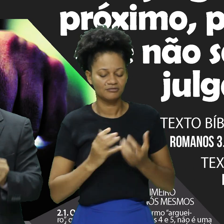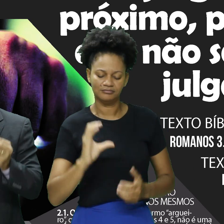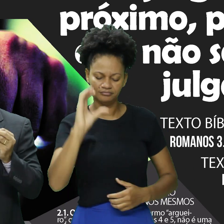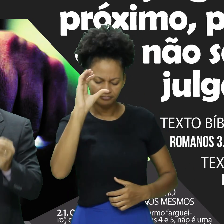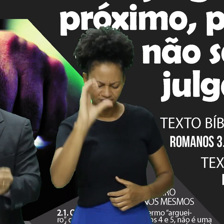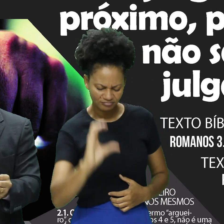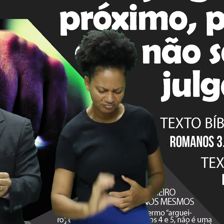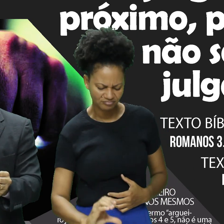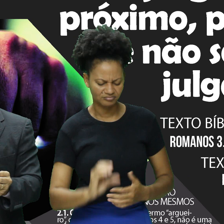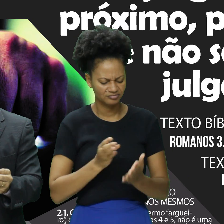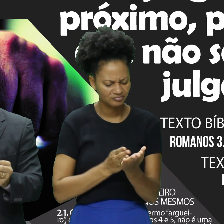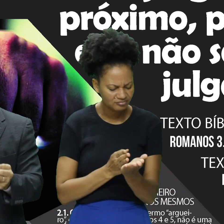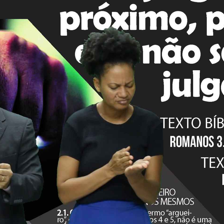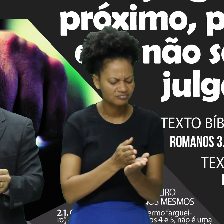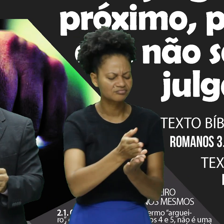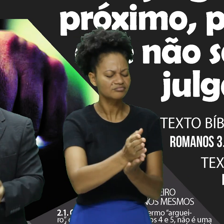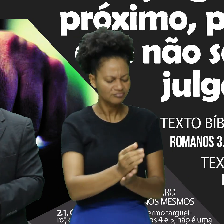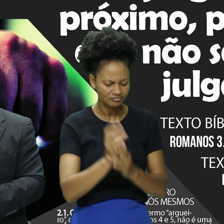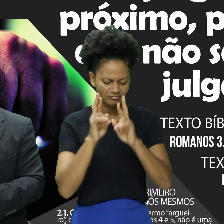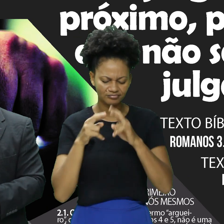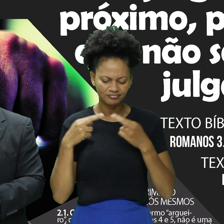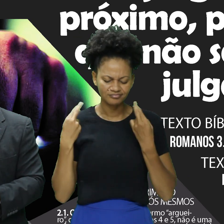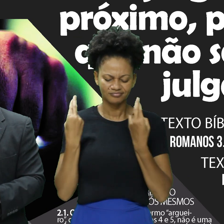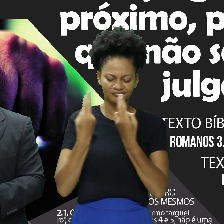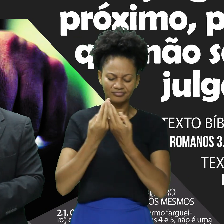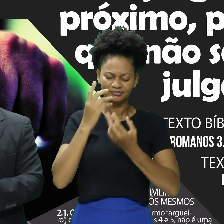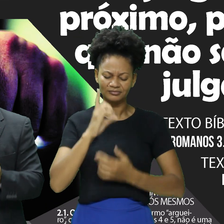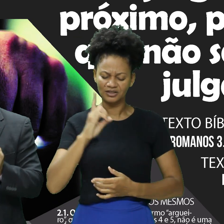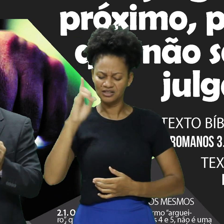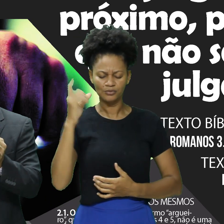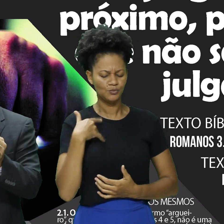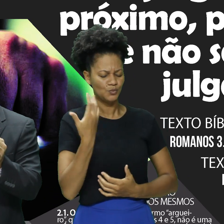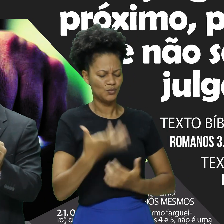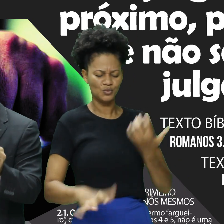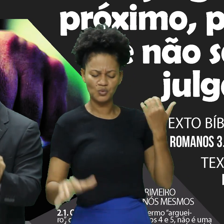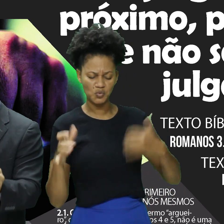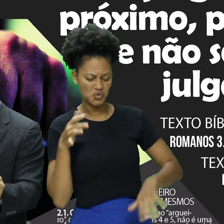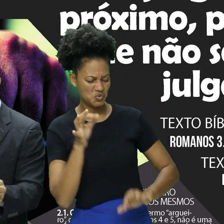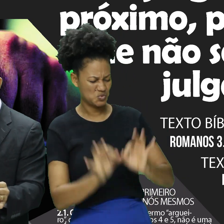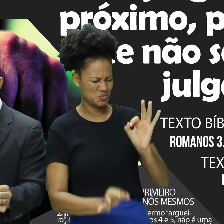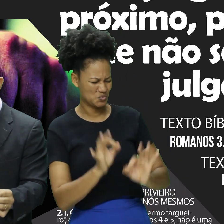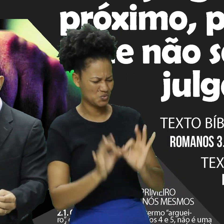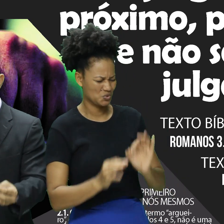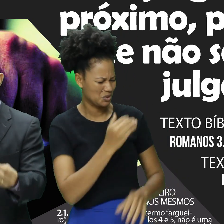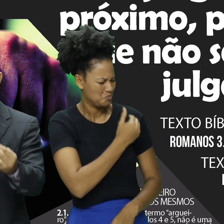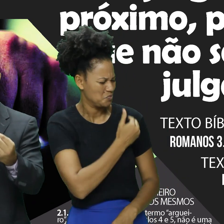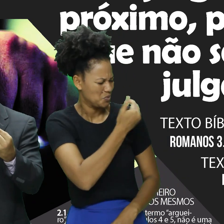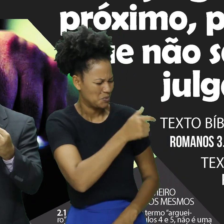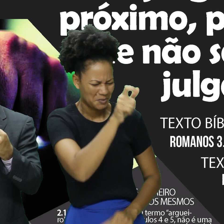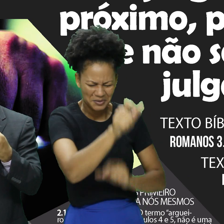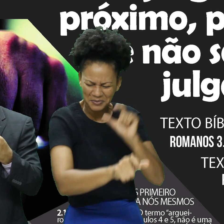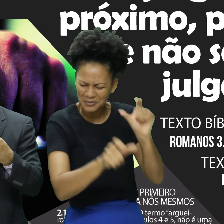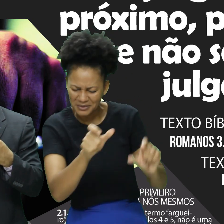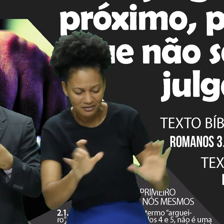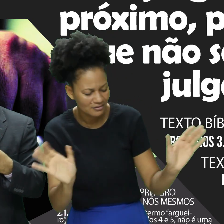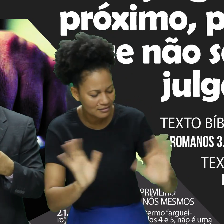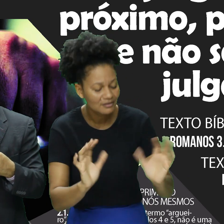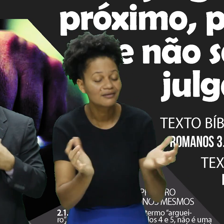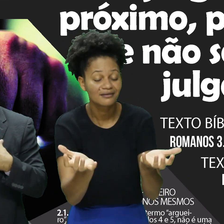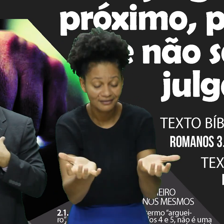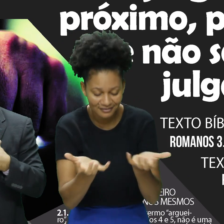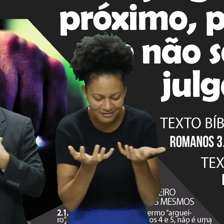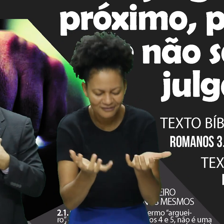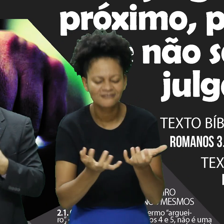cidadãos fiéis do reino de Deus. Não queremos julgar o nosso próximo, mas queremos